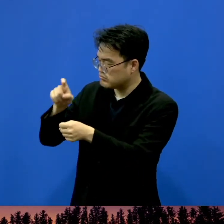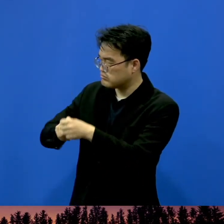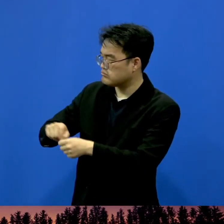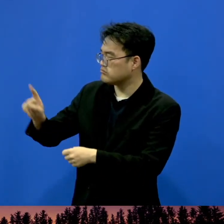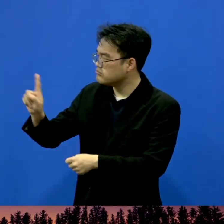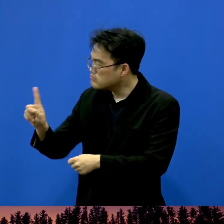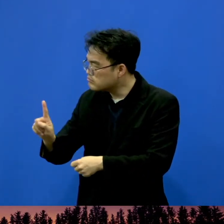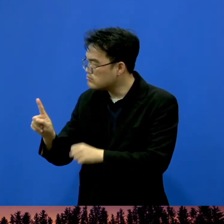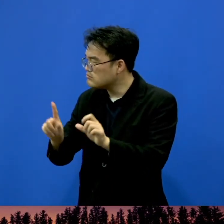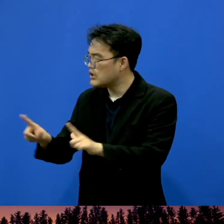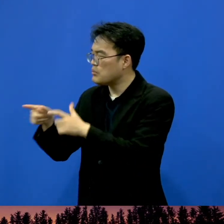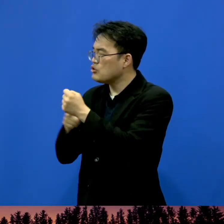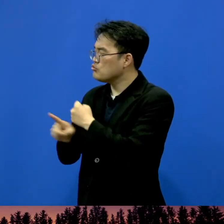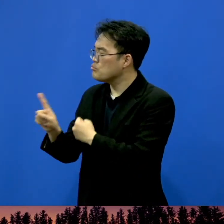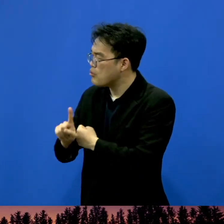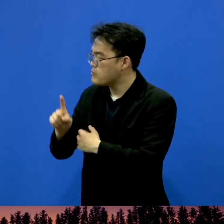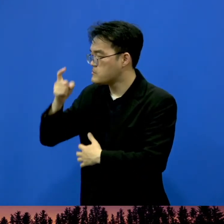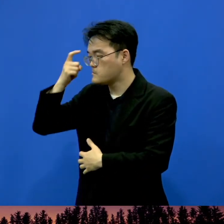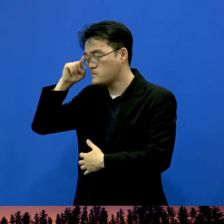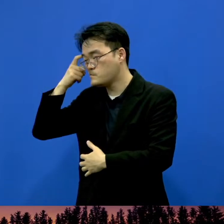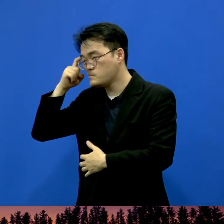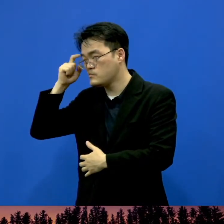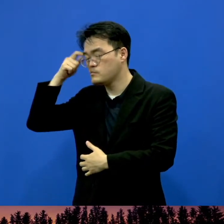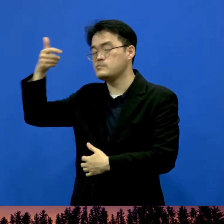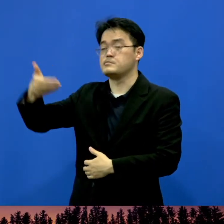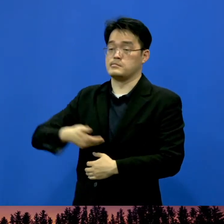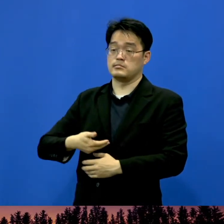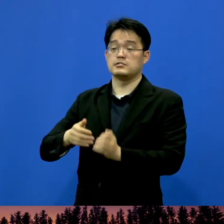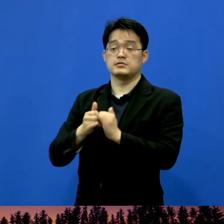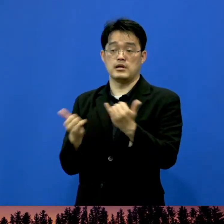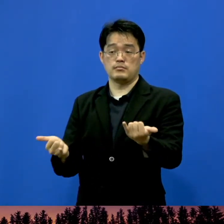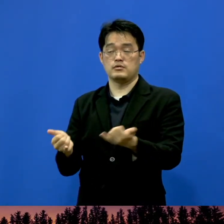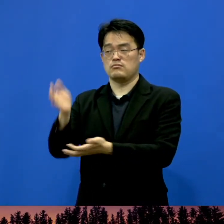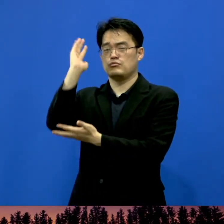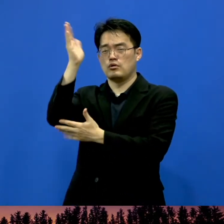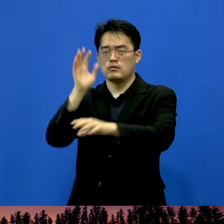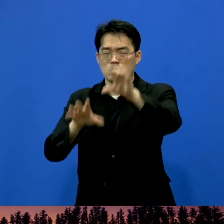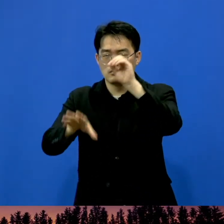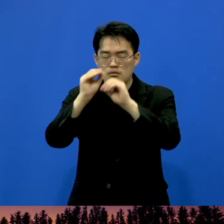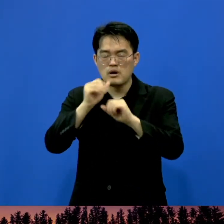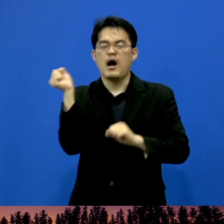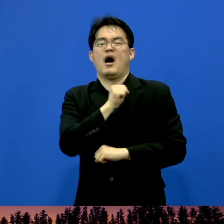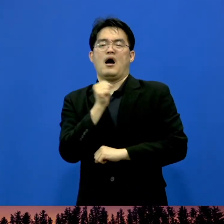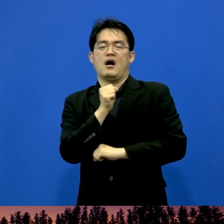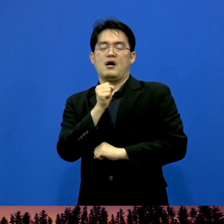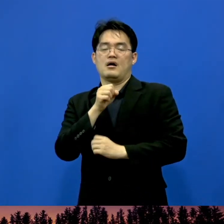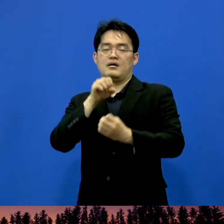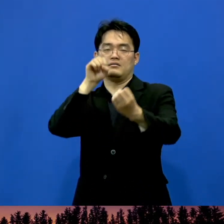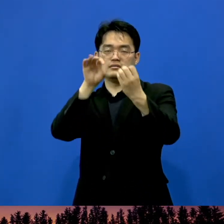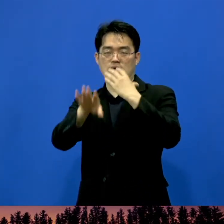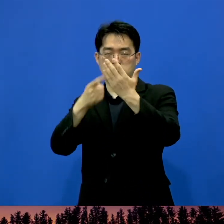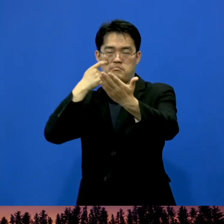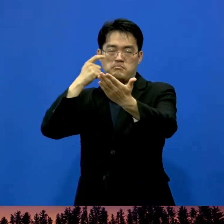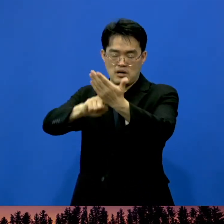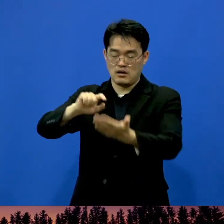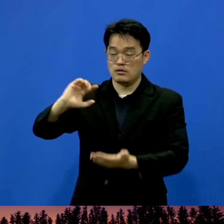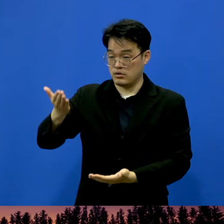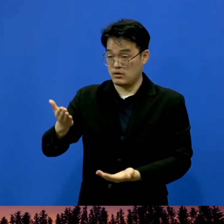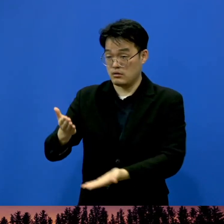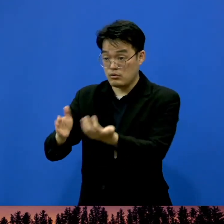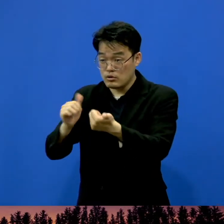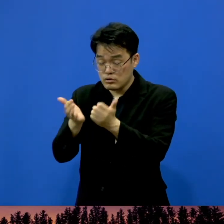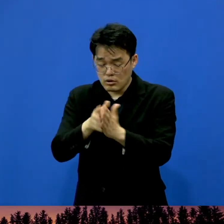질문을 갖고 있으면요, 그런 질문을 갖고 있는 사람이 설교를 들으면 달라요. 성경을 읽어도 그런 질문을